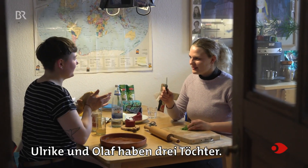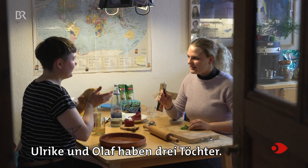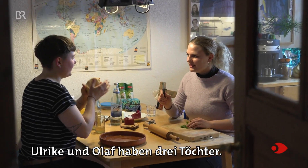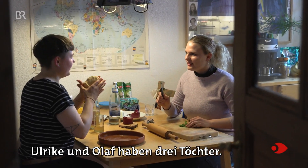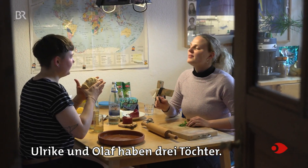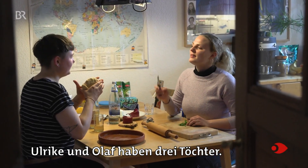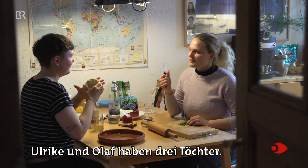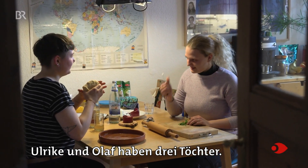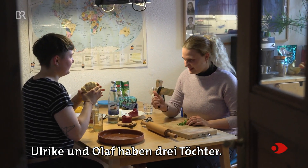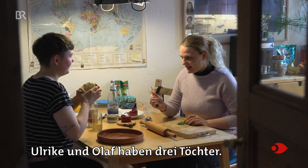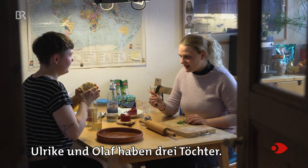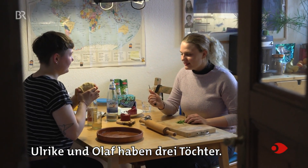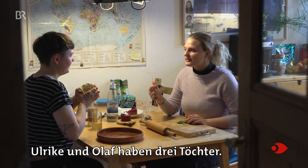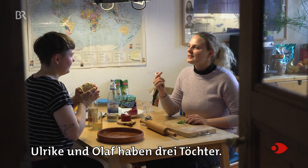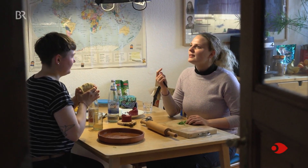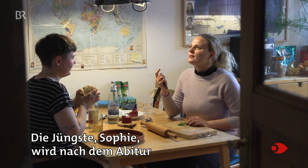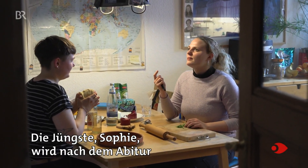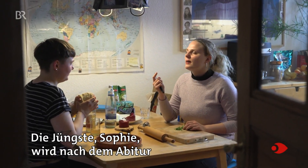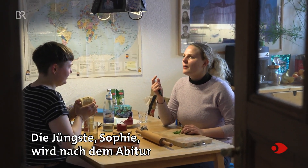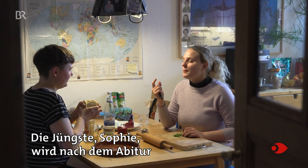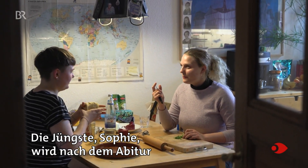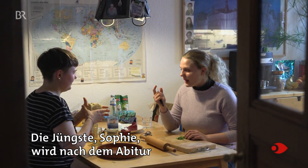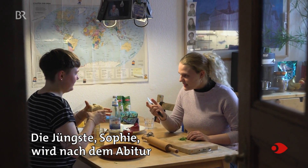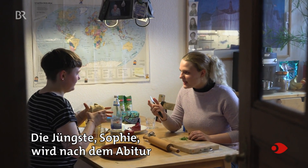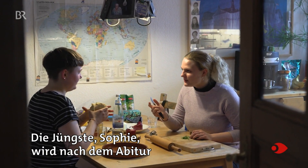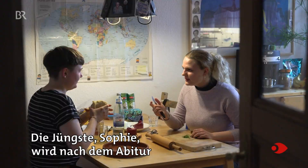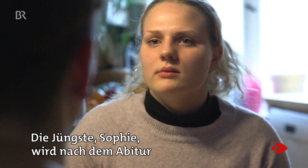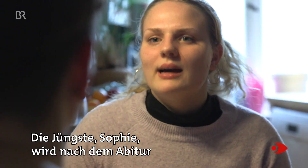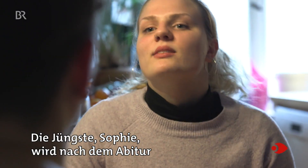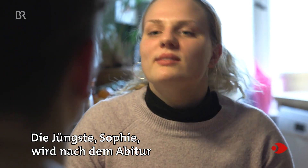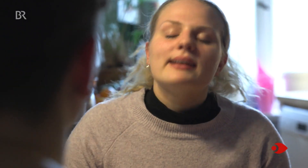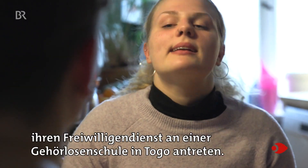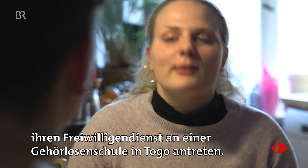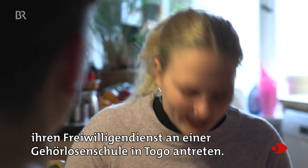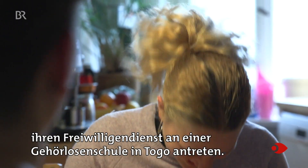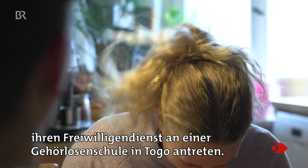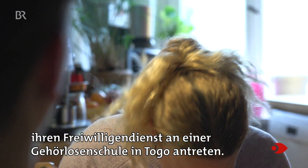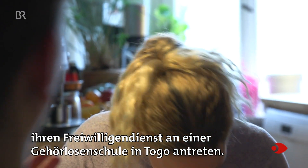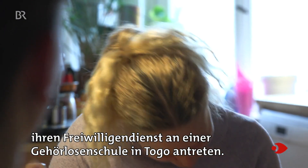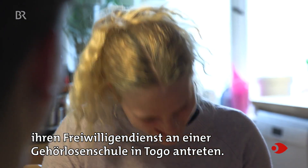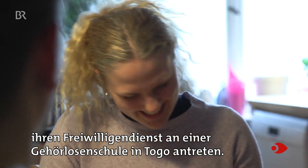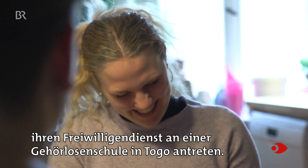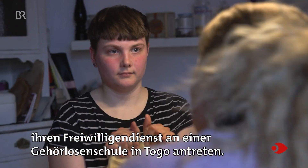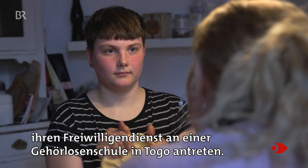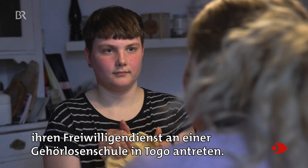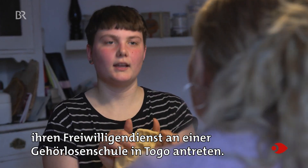Ulrike und Olaf haben drei Töchter. Die jüngste, Sophie, wird nach dem Abitur ihren Freiwilligendienst an einer Gehörlosenschule in